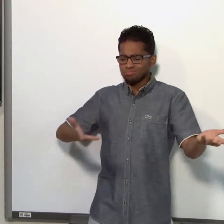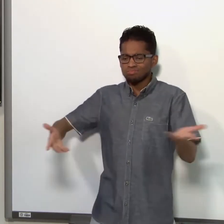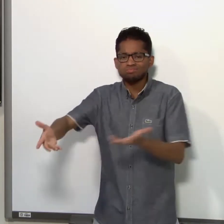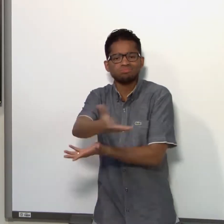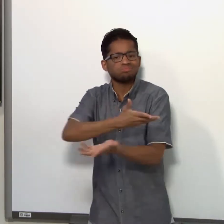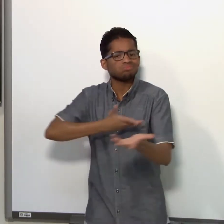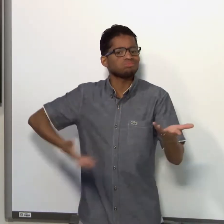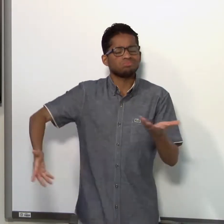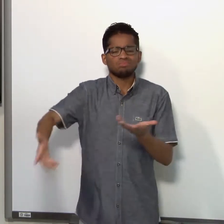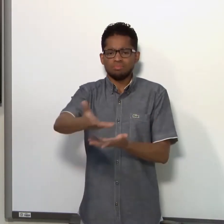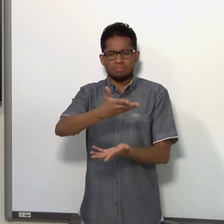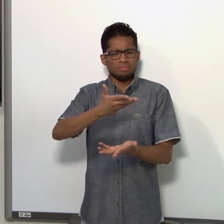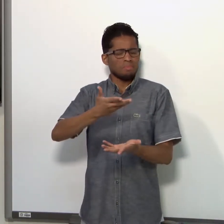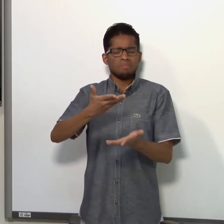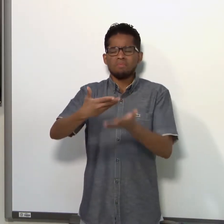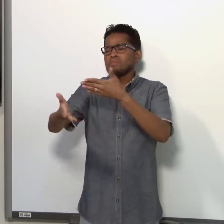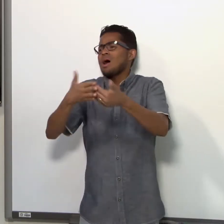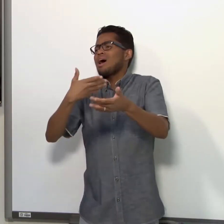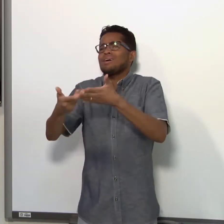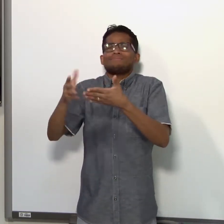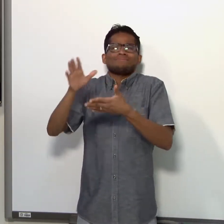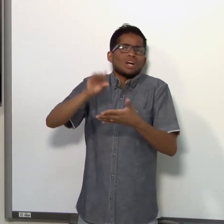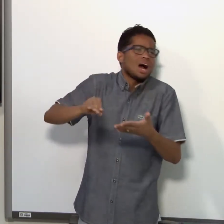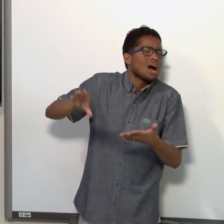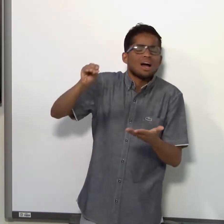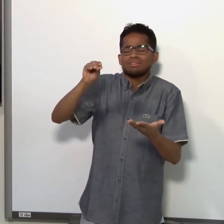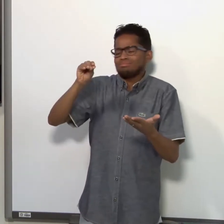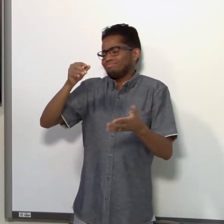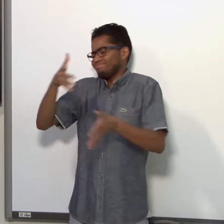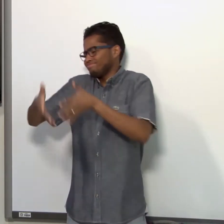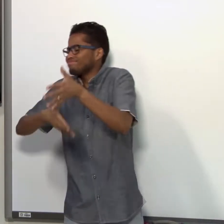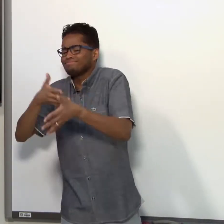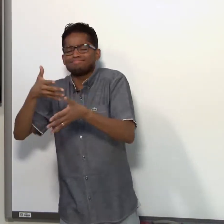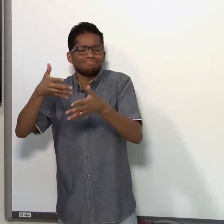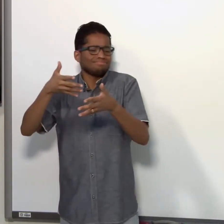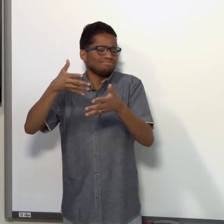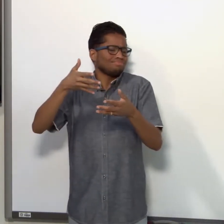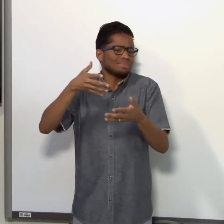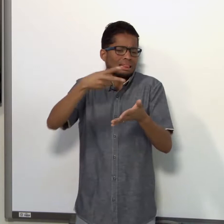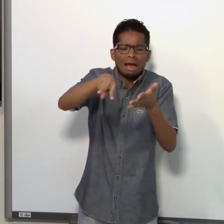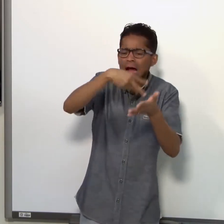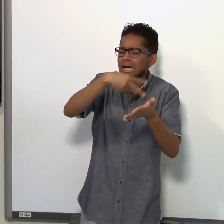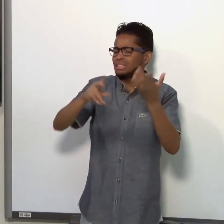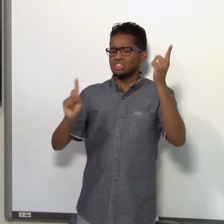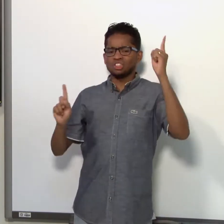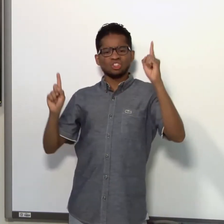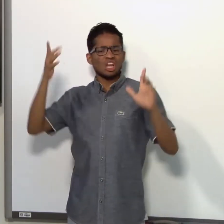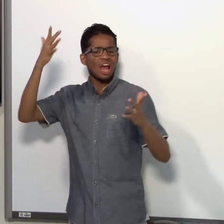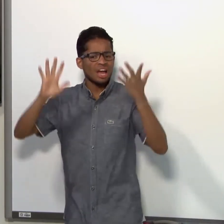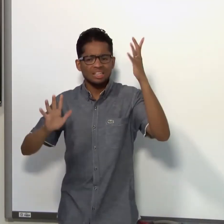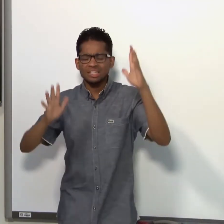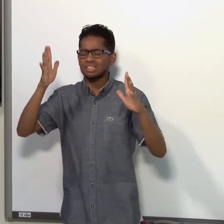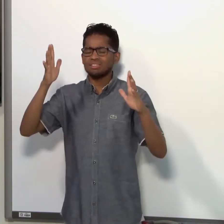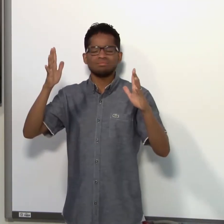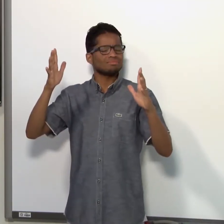De forma que ocorra o estímulo para a comunicação do surdo. Quer seja com língua de sinais, oralização,